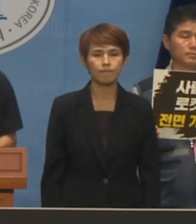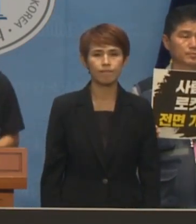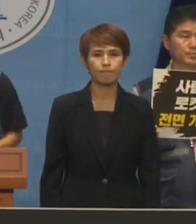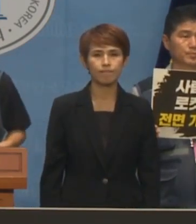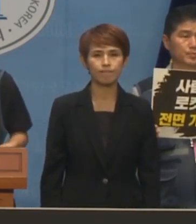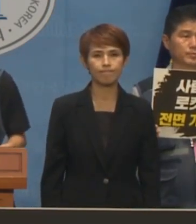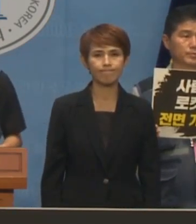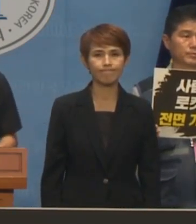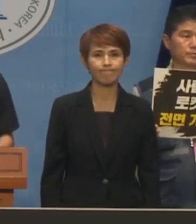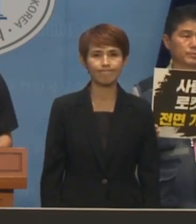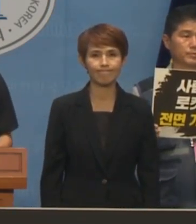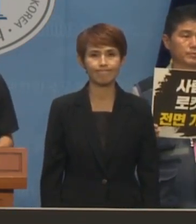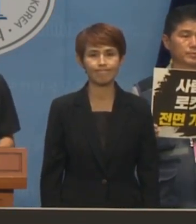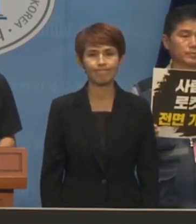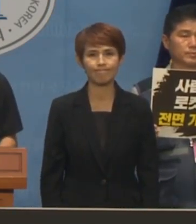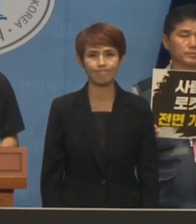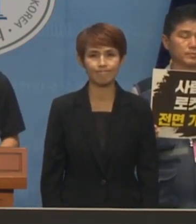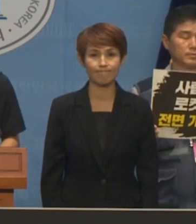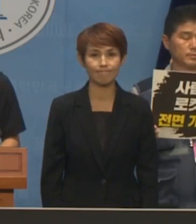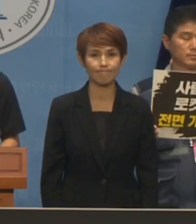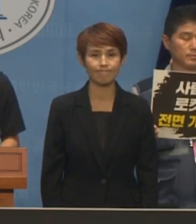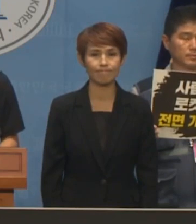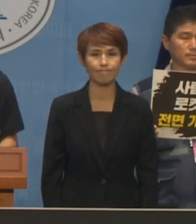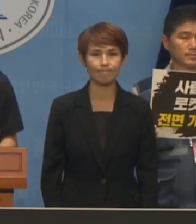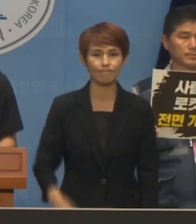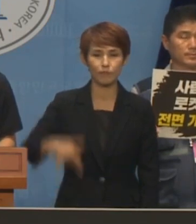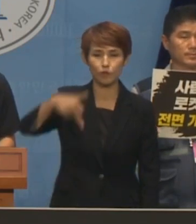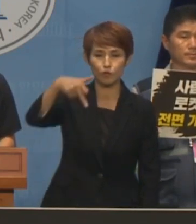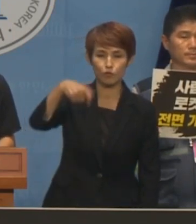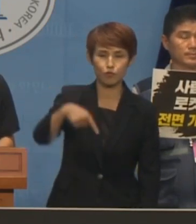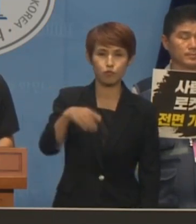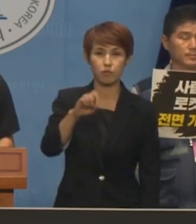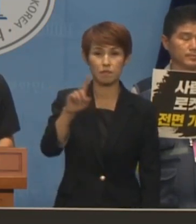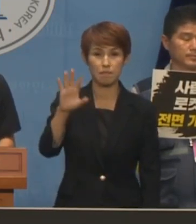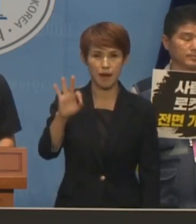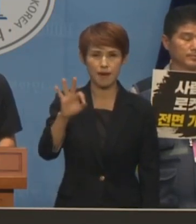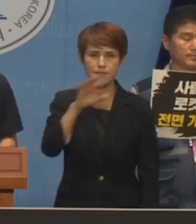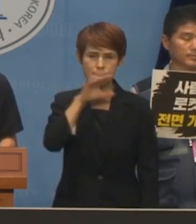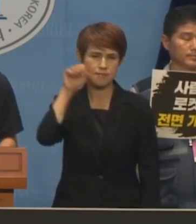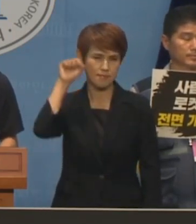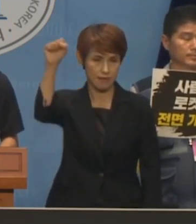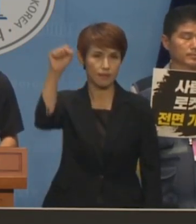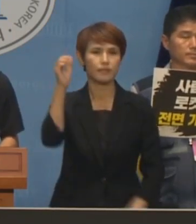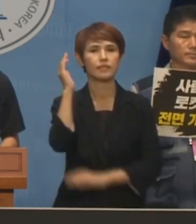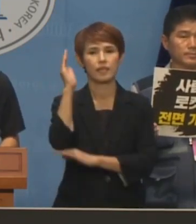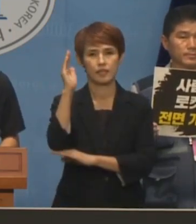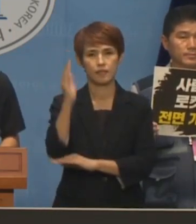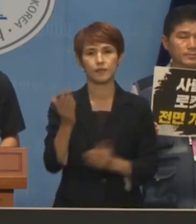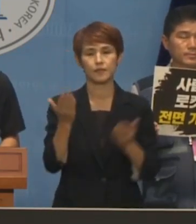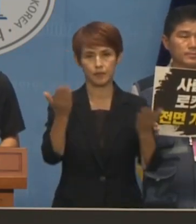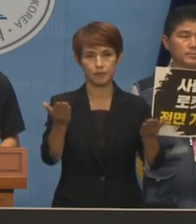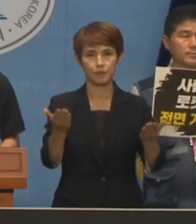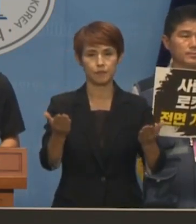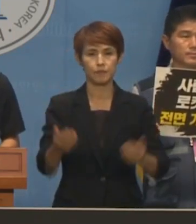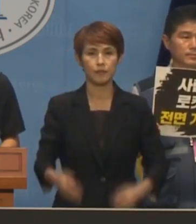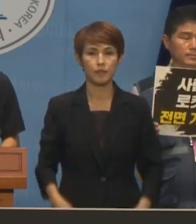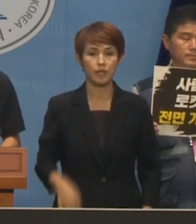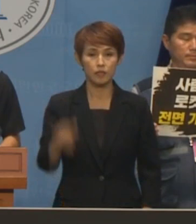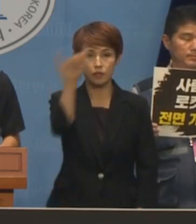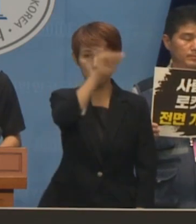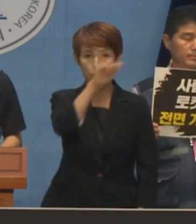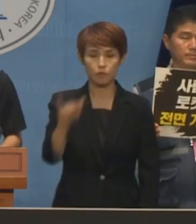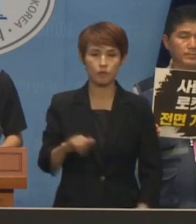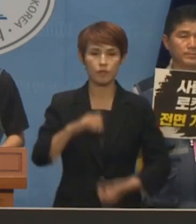감사합니다네 바로이어서 쿠팡 발언을 청해도 하겠습니다 전국택배노동조합 김광석